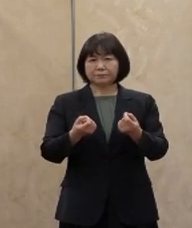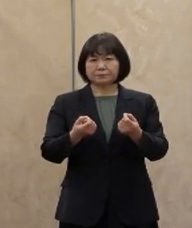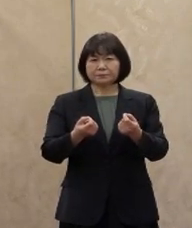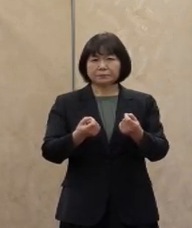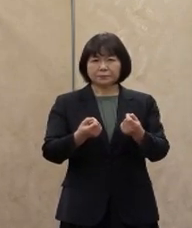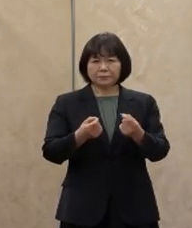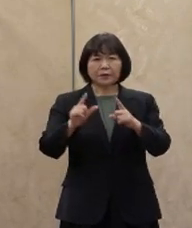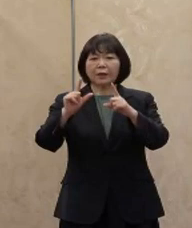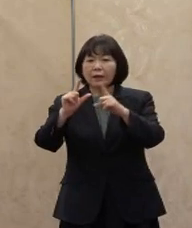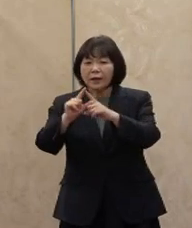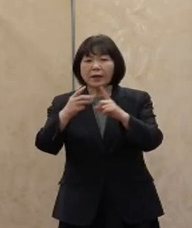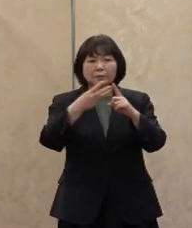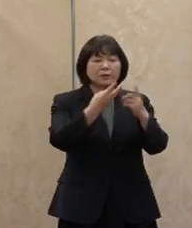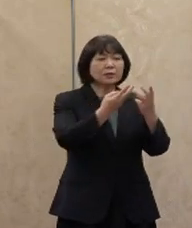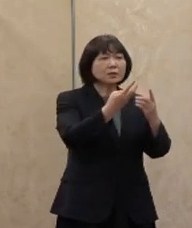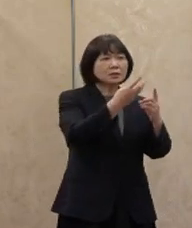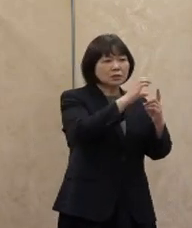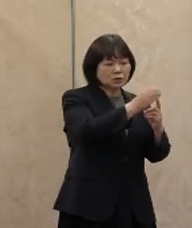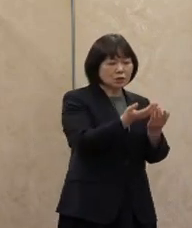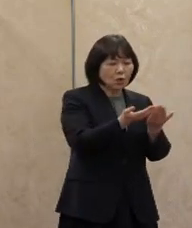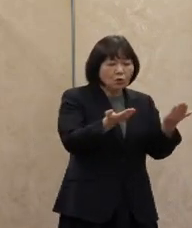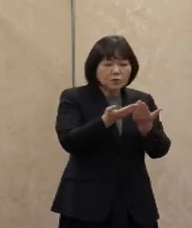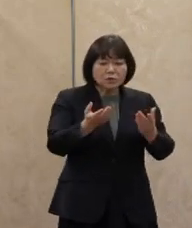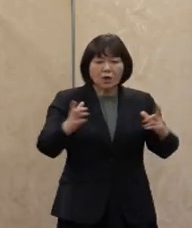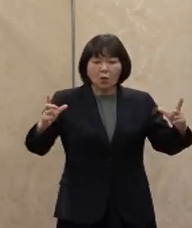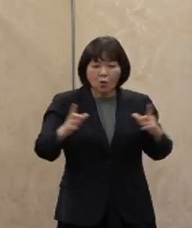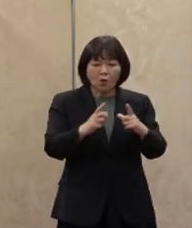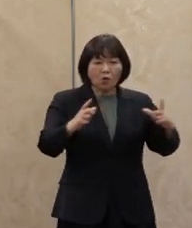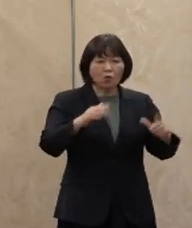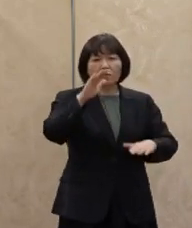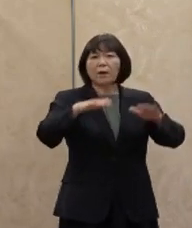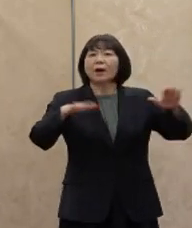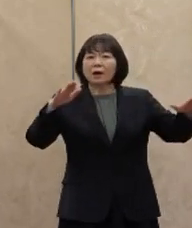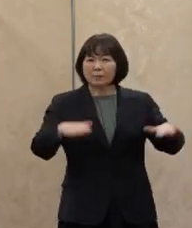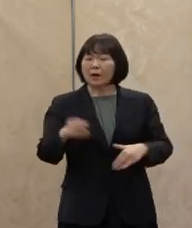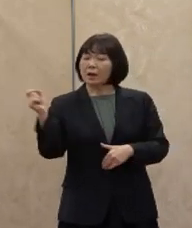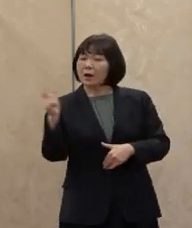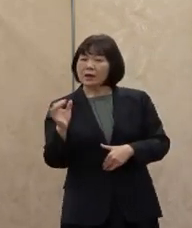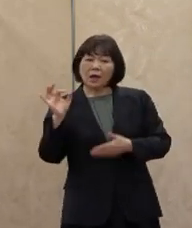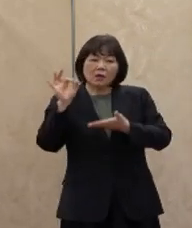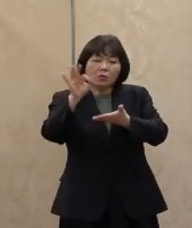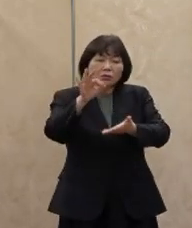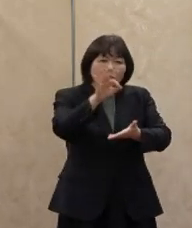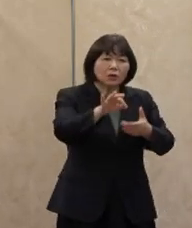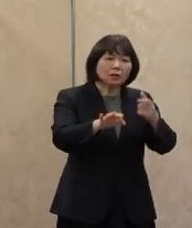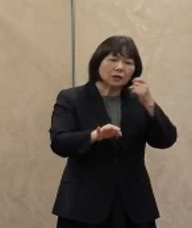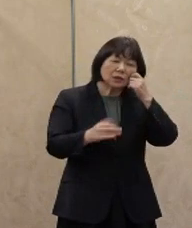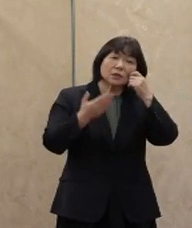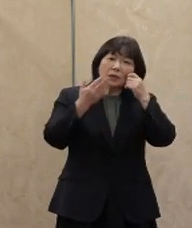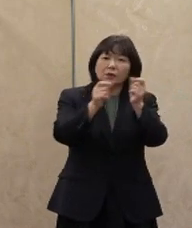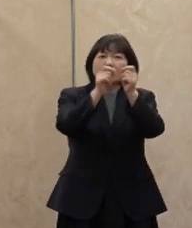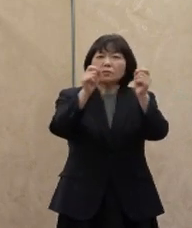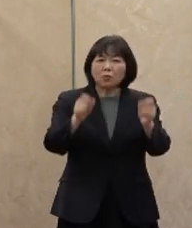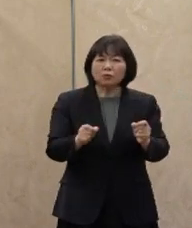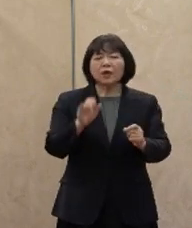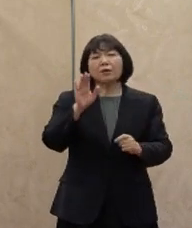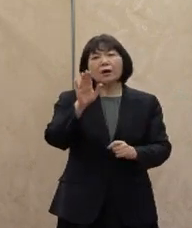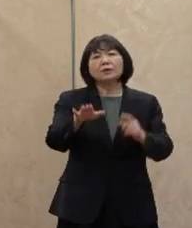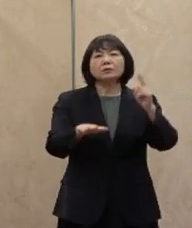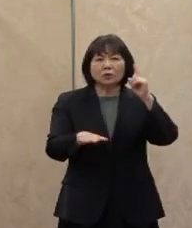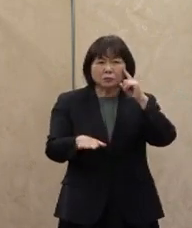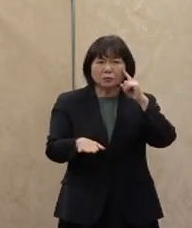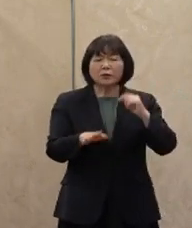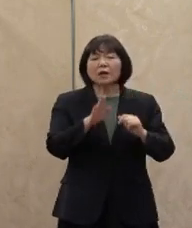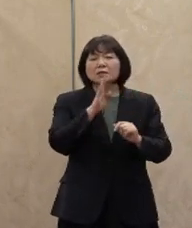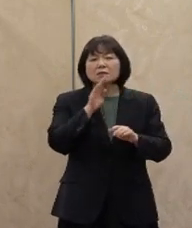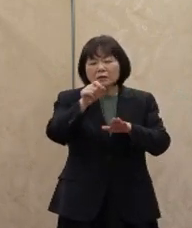A 店舗 B 店 C 店全然ちゃうやんかと、スピーディーな支給なんかできへんのちゃうのっていう、やっぱりそういう問題点は出てくると思います。これはやっぱ